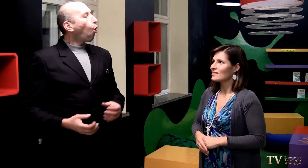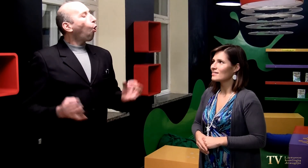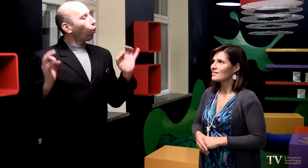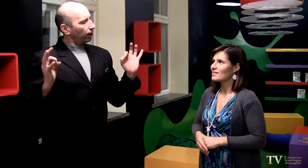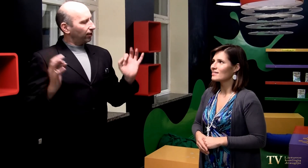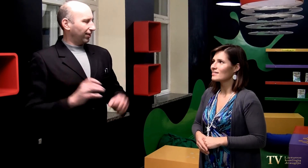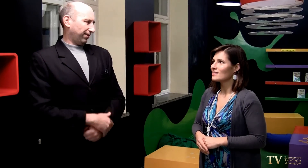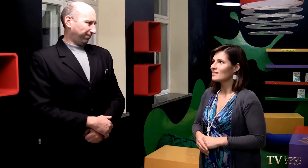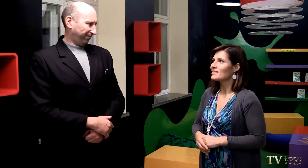oresnį.